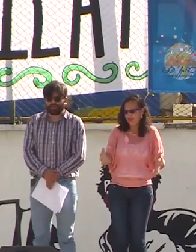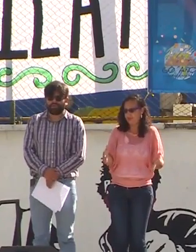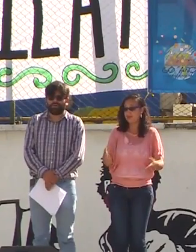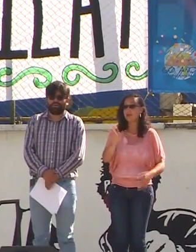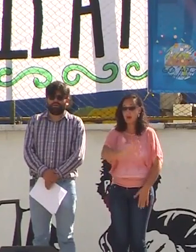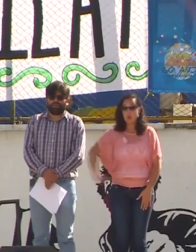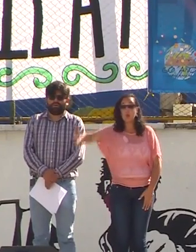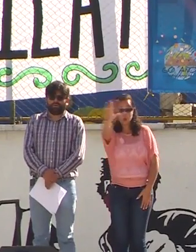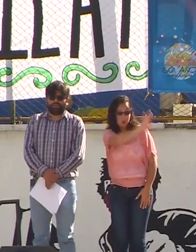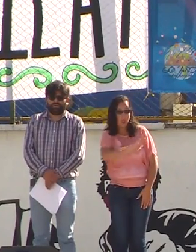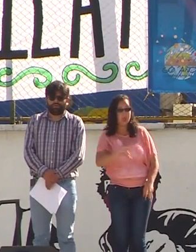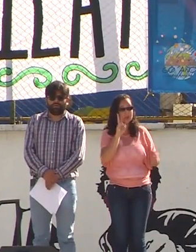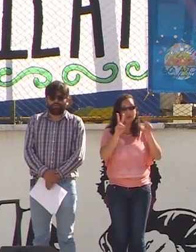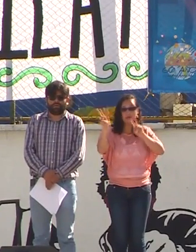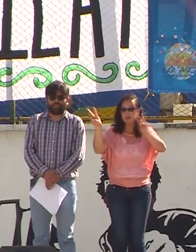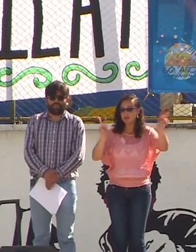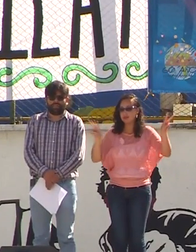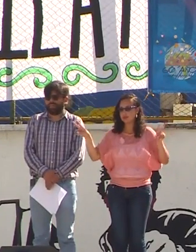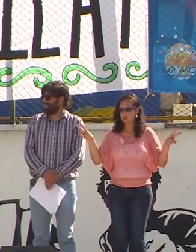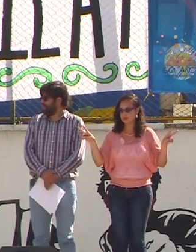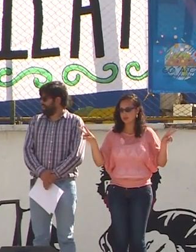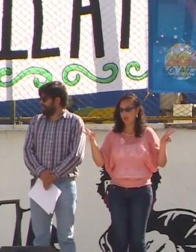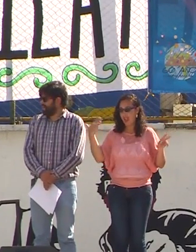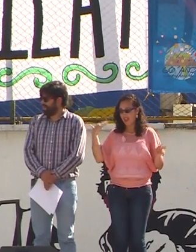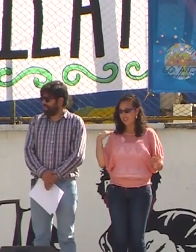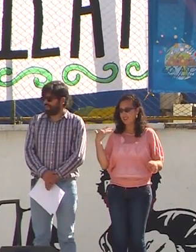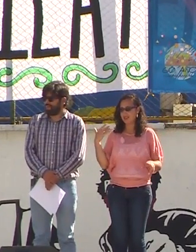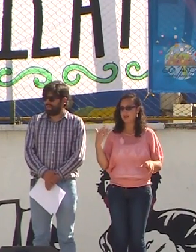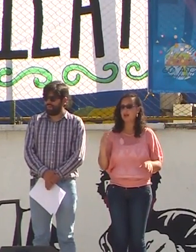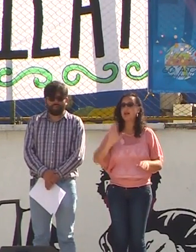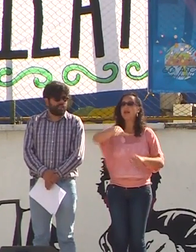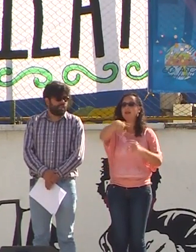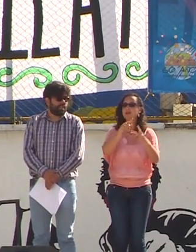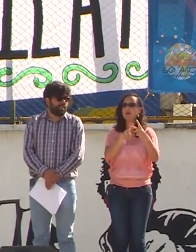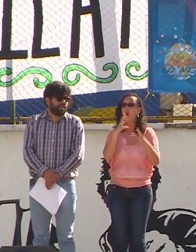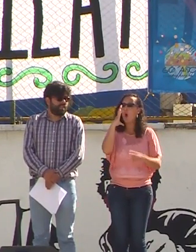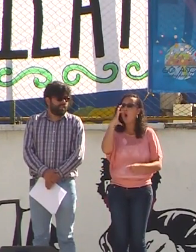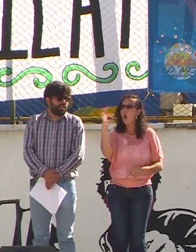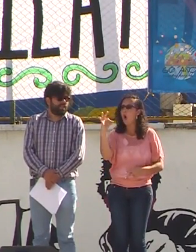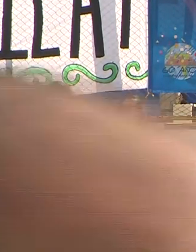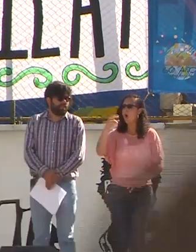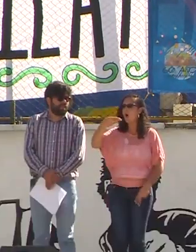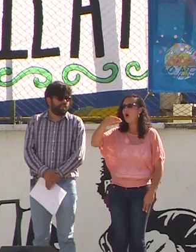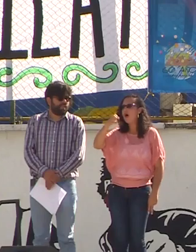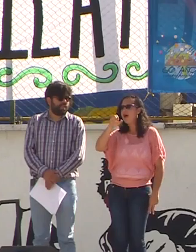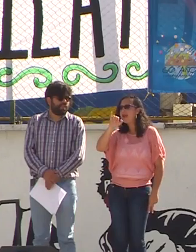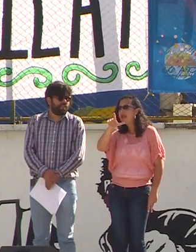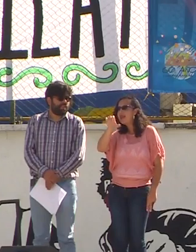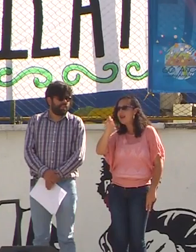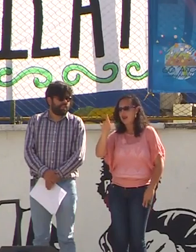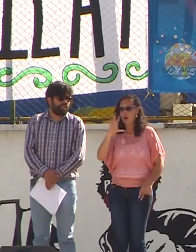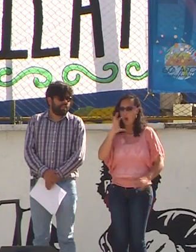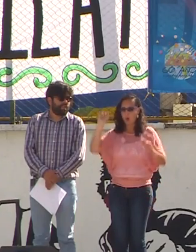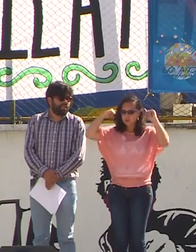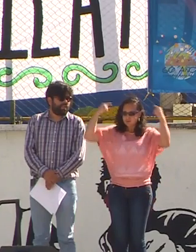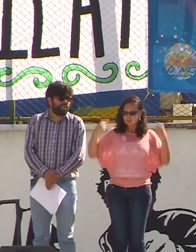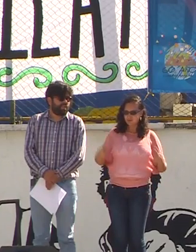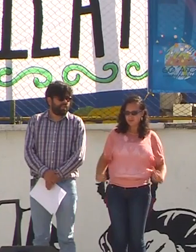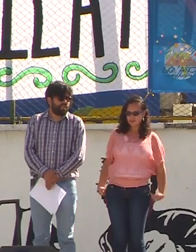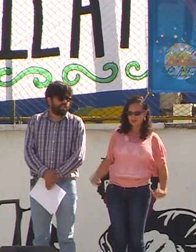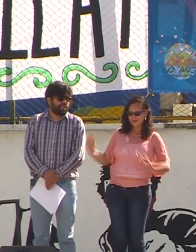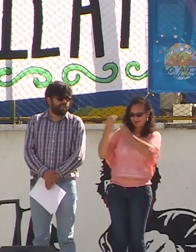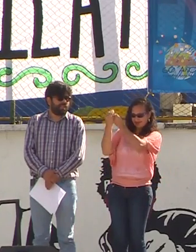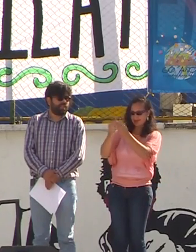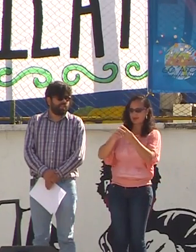Y ustedes mismos, con Heiler, con Lizeth Johanna,